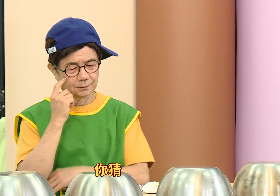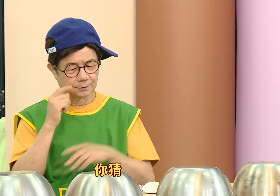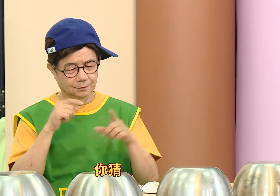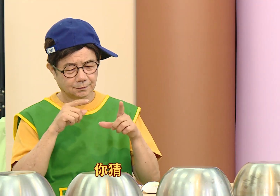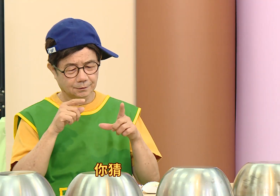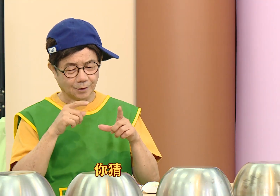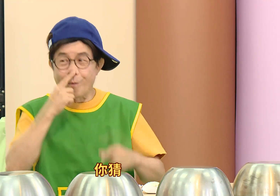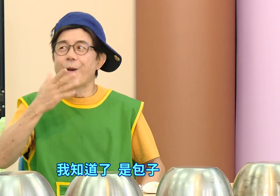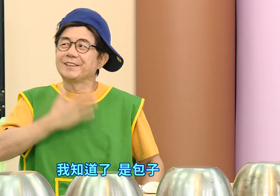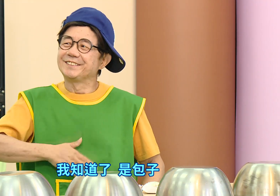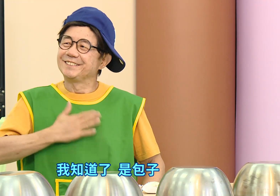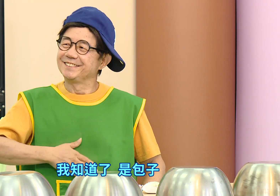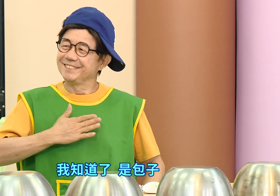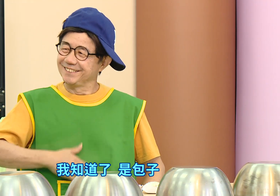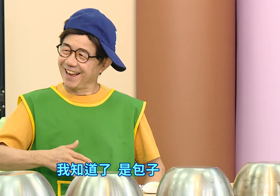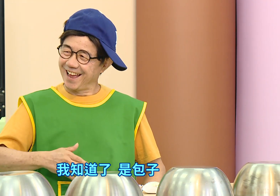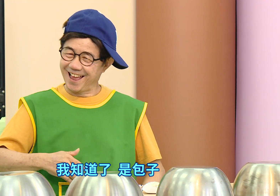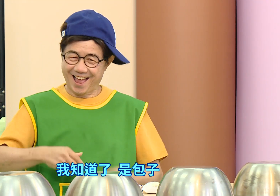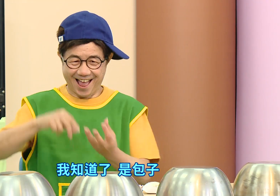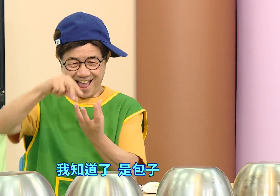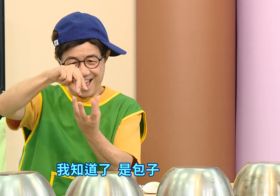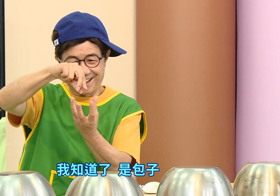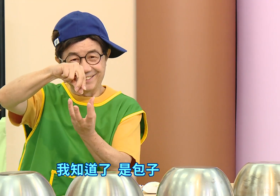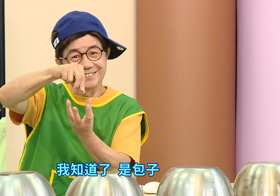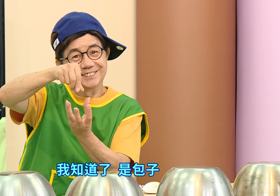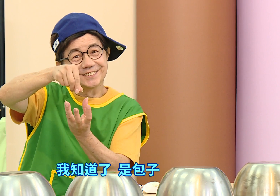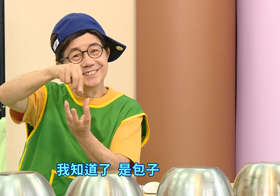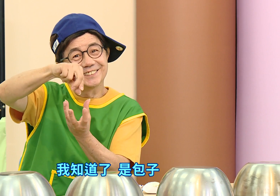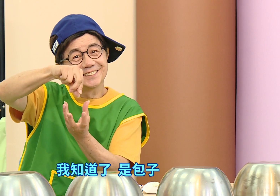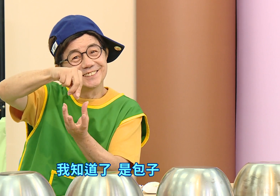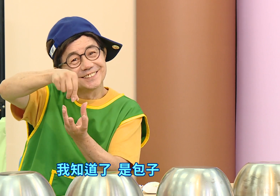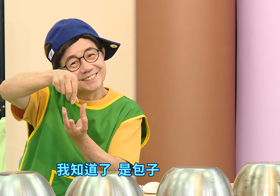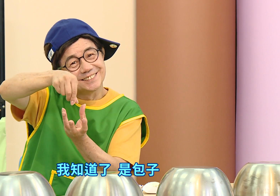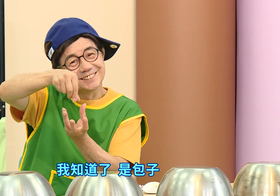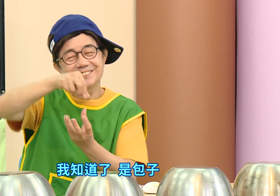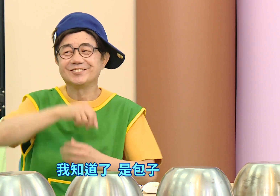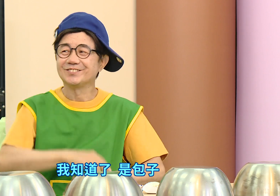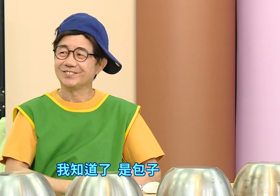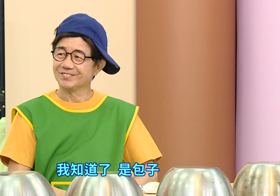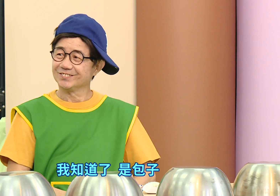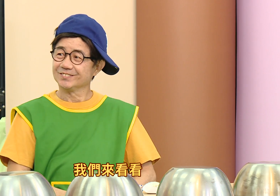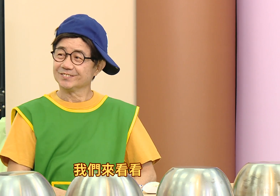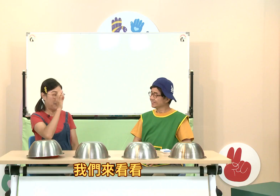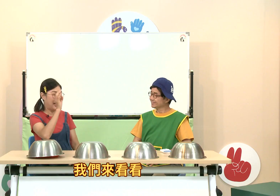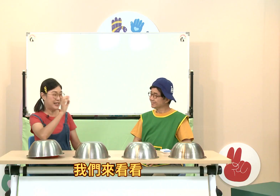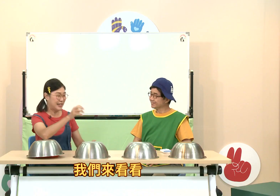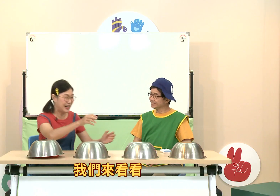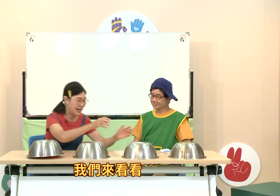來我知道了是包子我們來看看